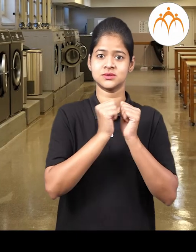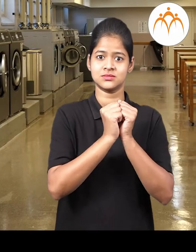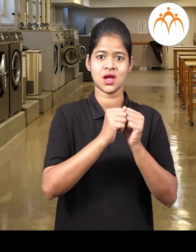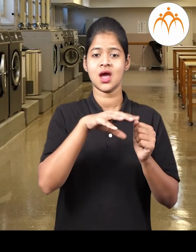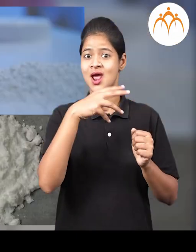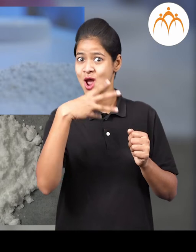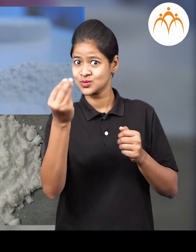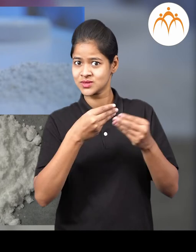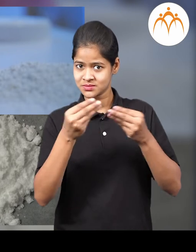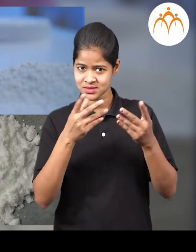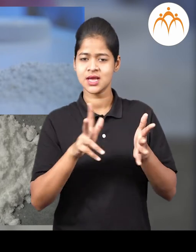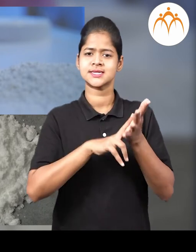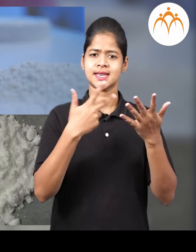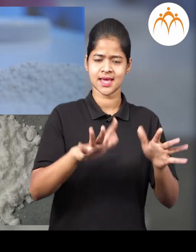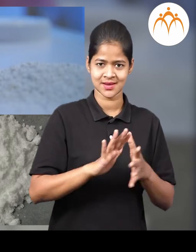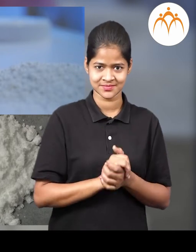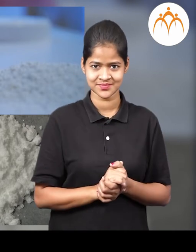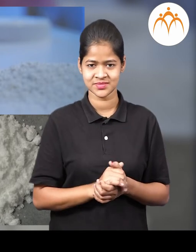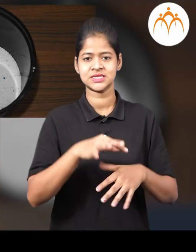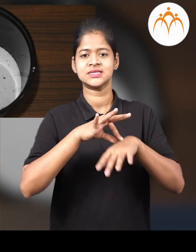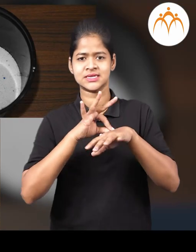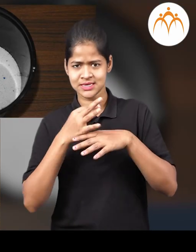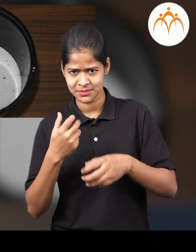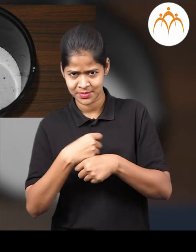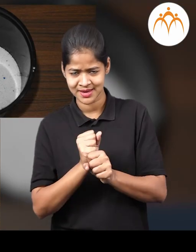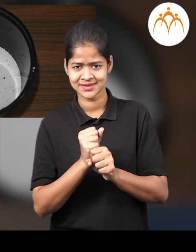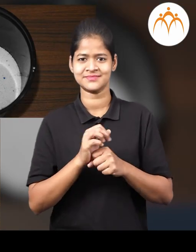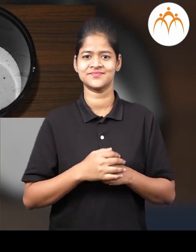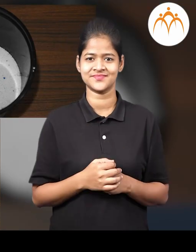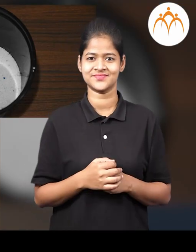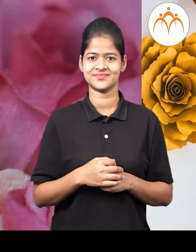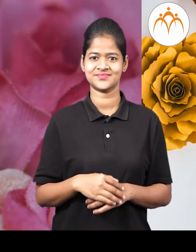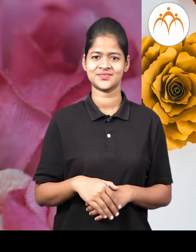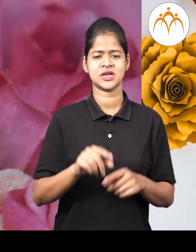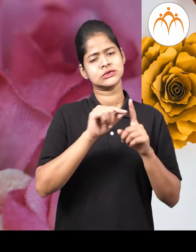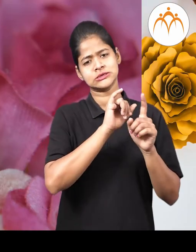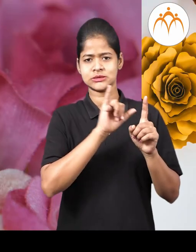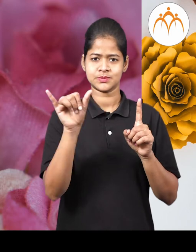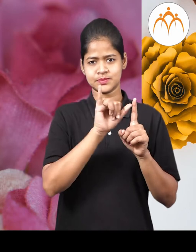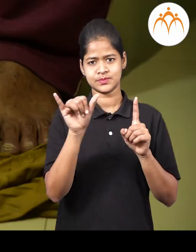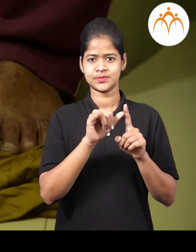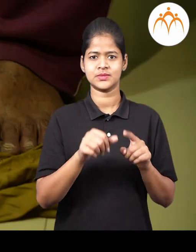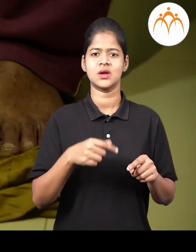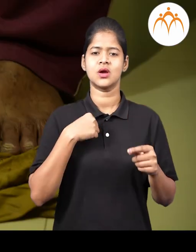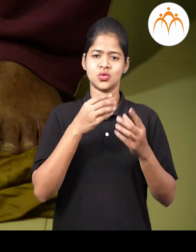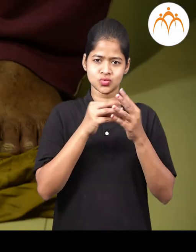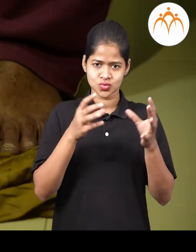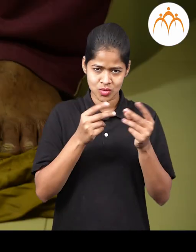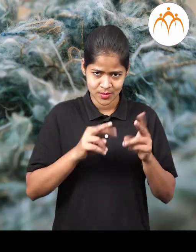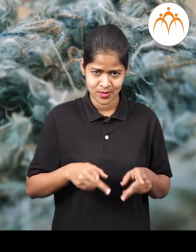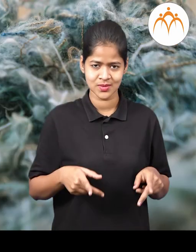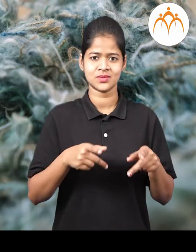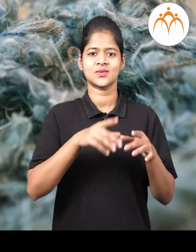કેંદ્ર નઈસરગીક ઘટક કરુતરીમ ઘટક પ્રતિકૃતી જીરણ